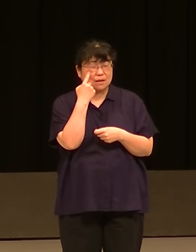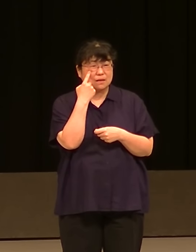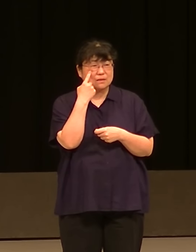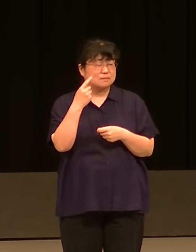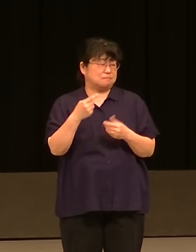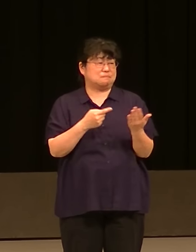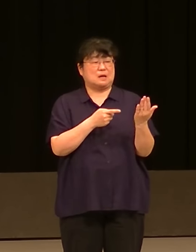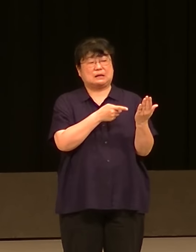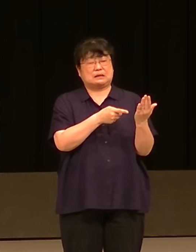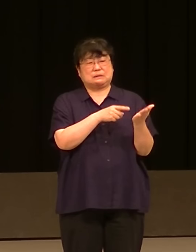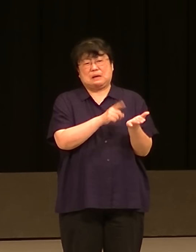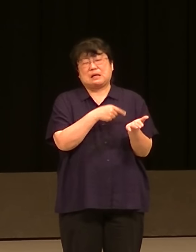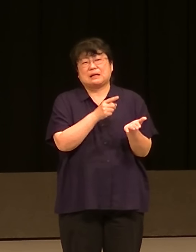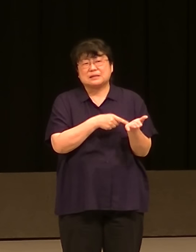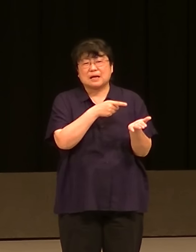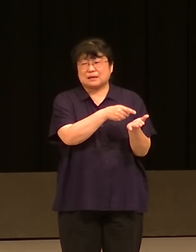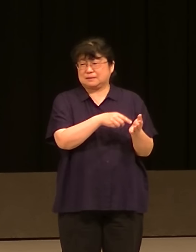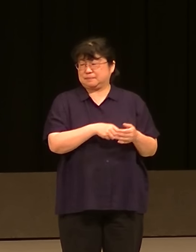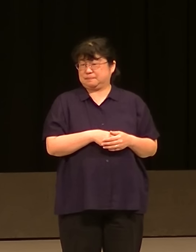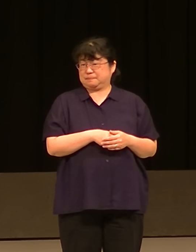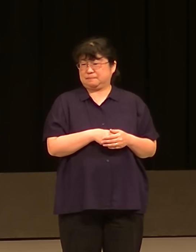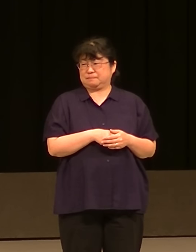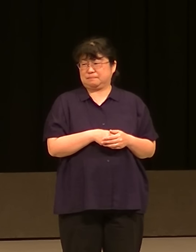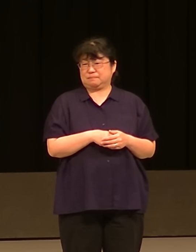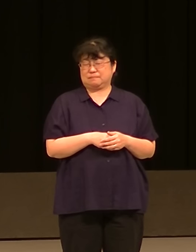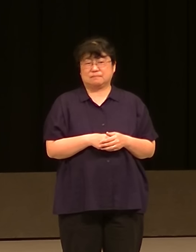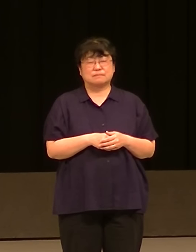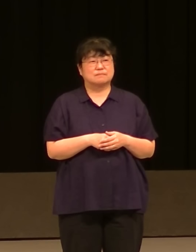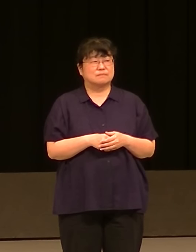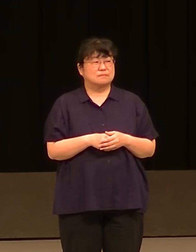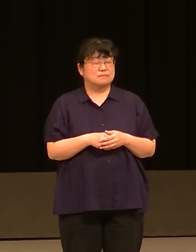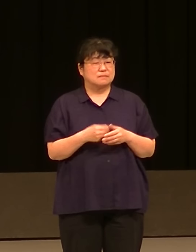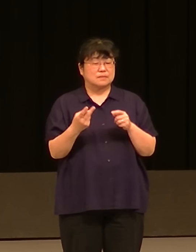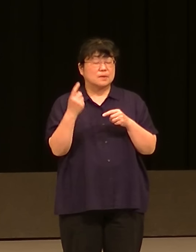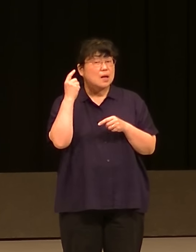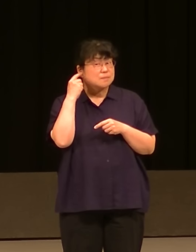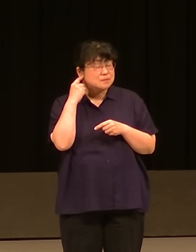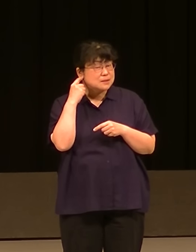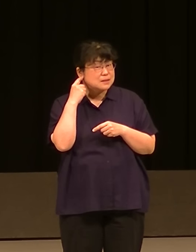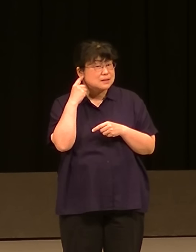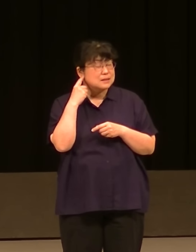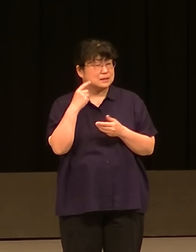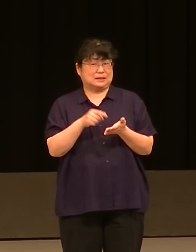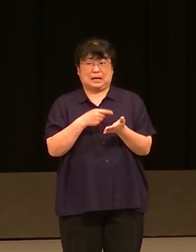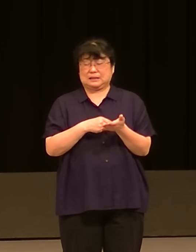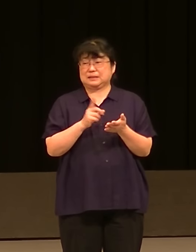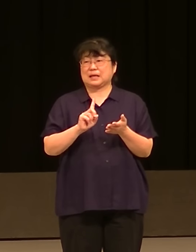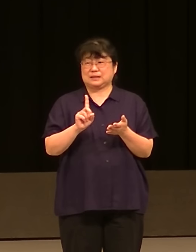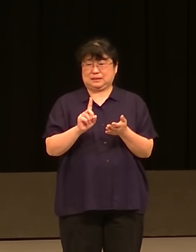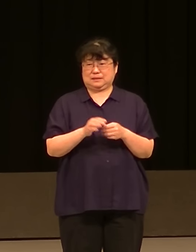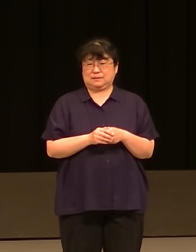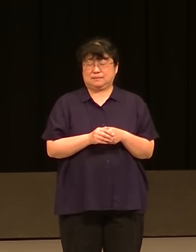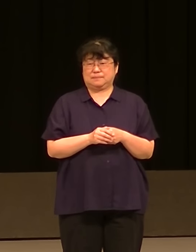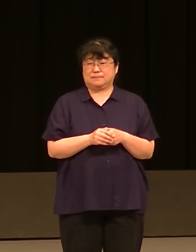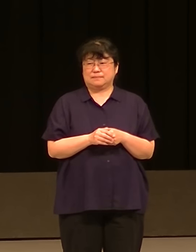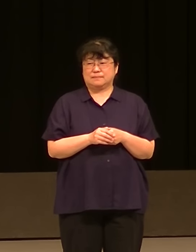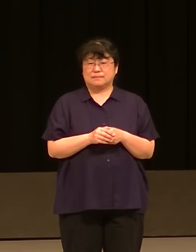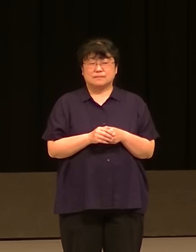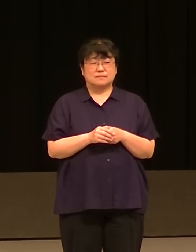には欠けているということであります。そして耳はいかなる意味かというと、それはすなわ